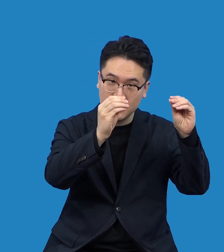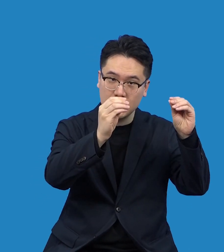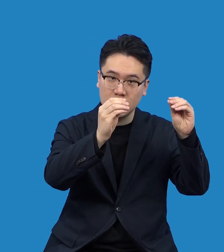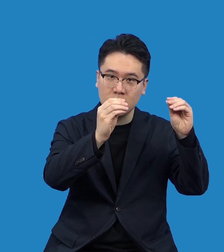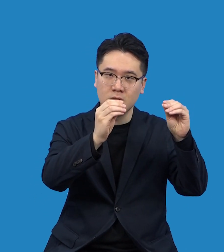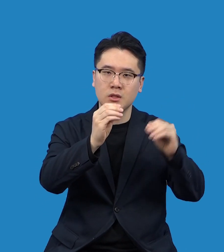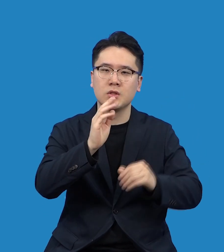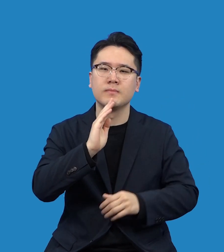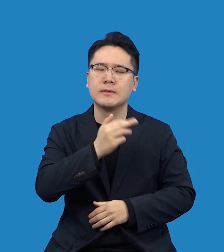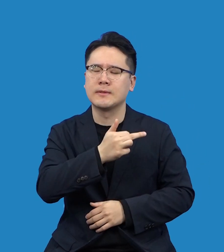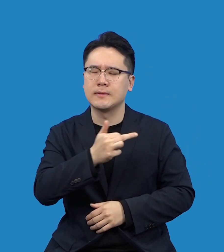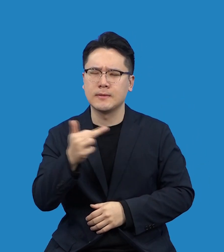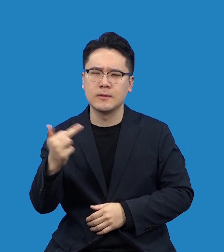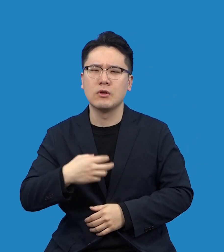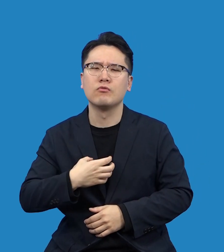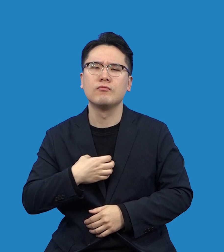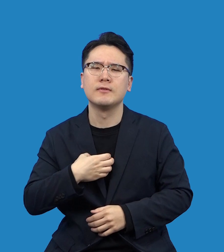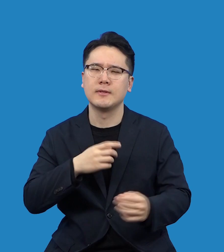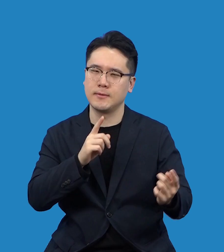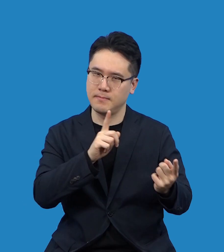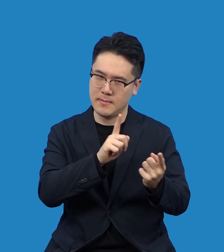큰 위기에 직면했댔습니다.